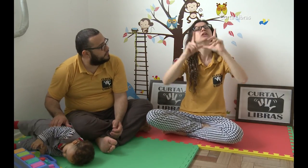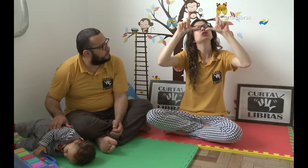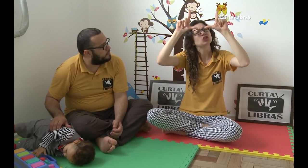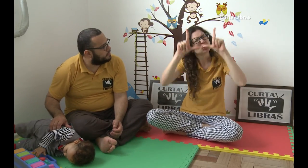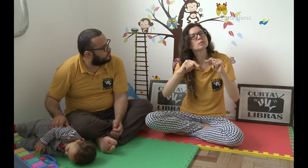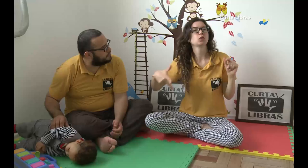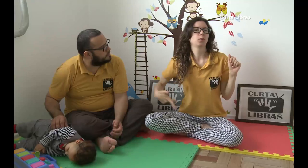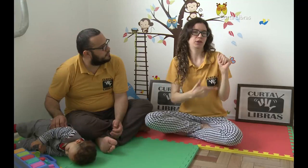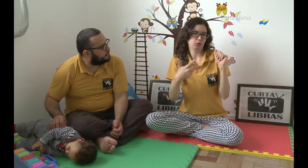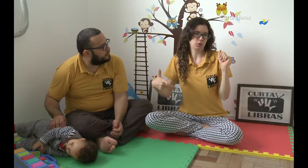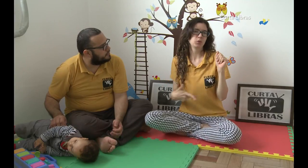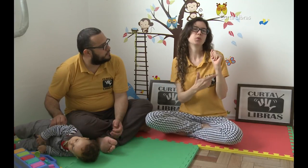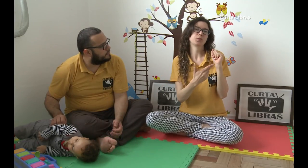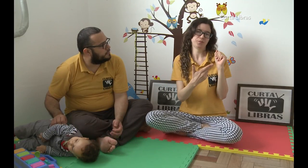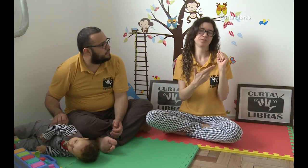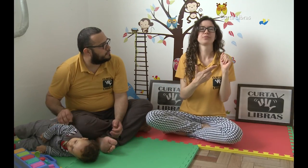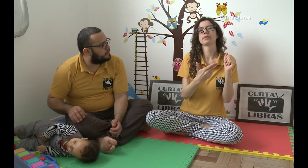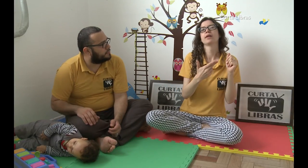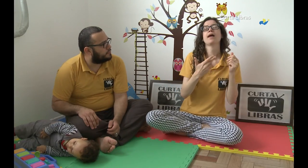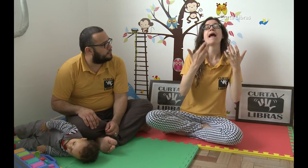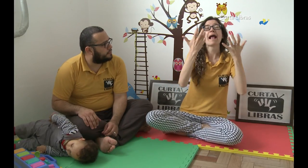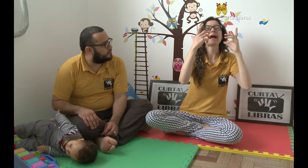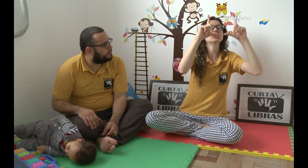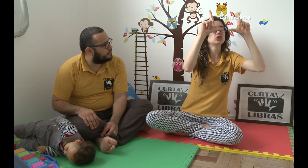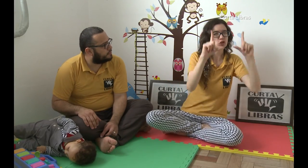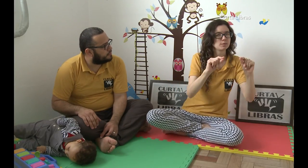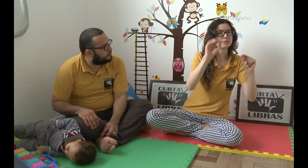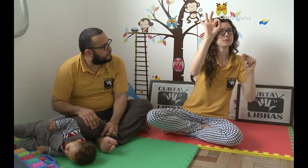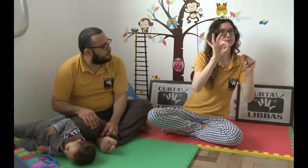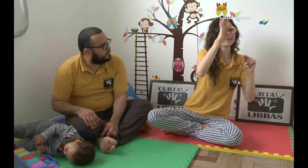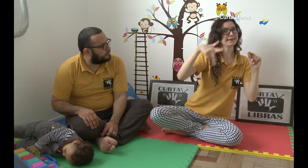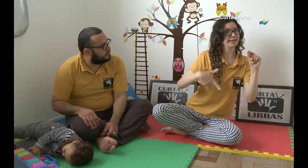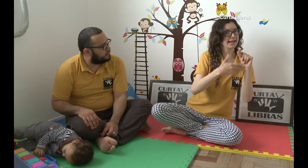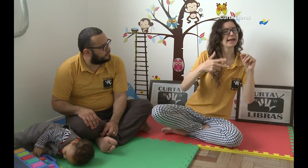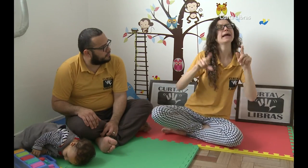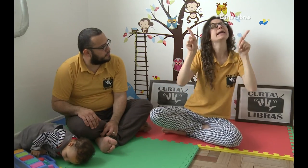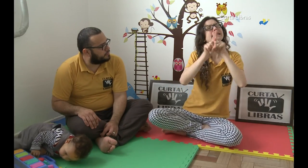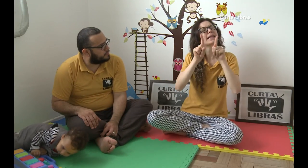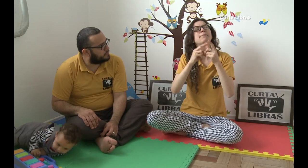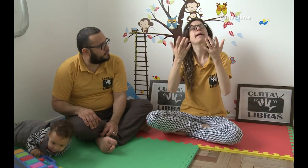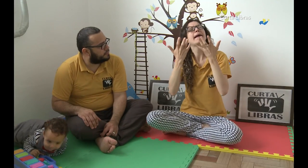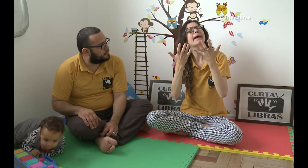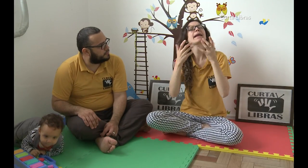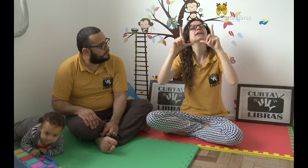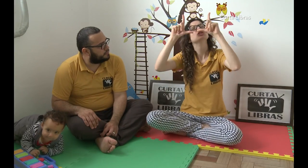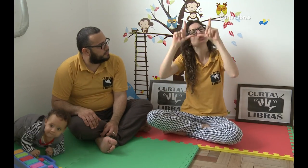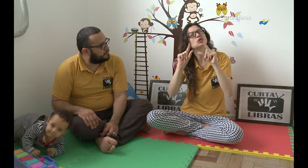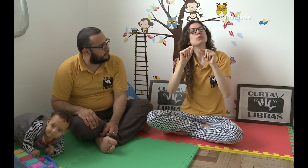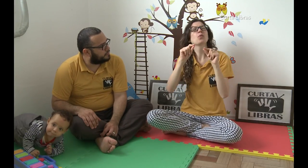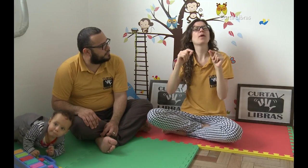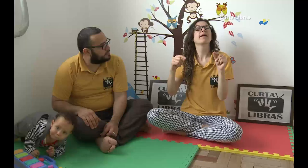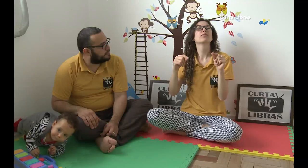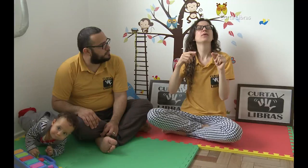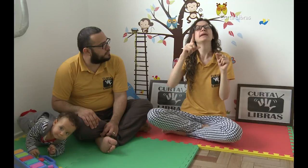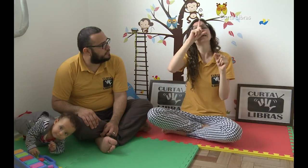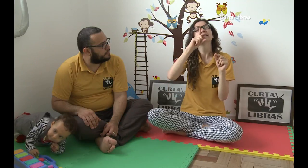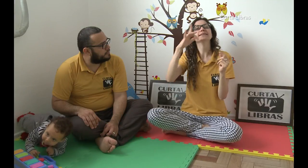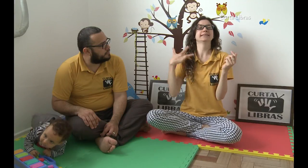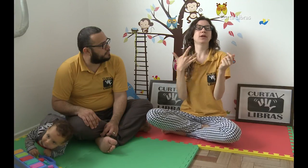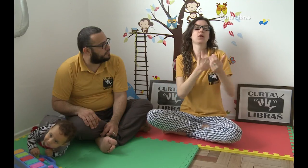Então eles têm uma proposta Para diminuir esse índice Querem diminuir o número de cesáreas E também querem diminuir Os riscos